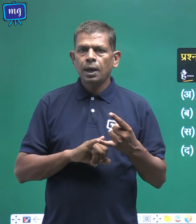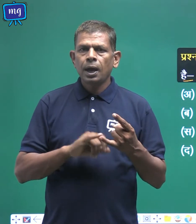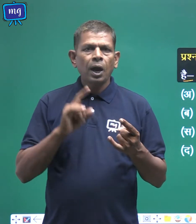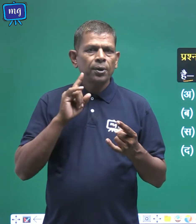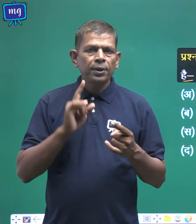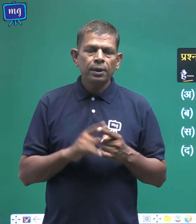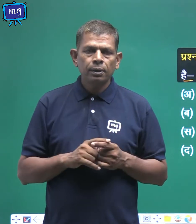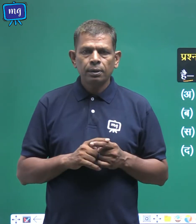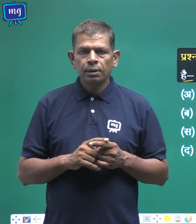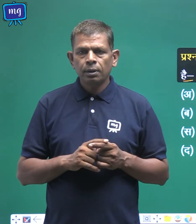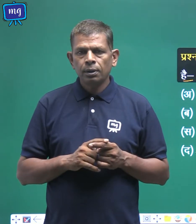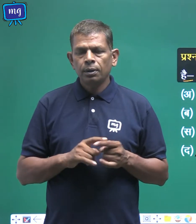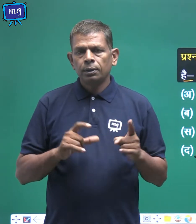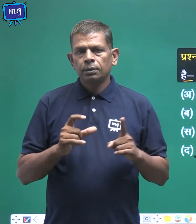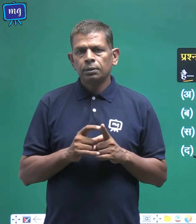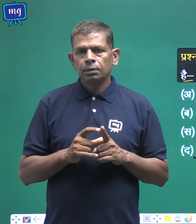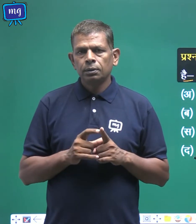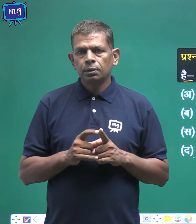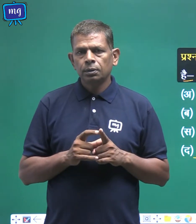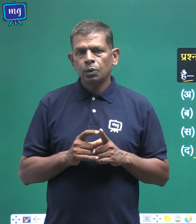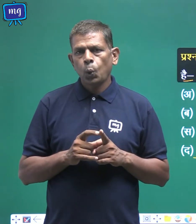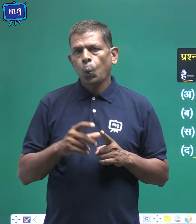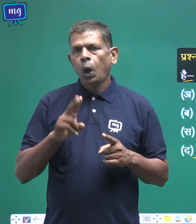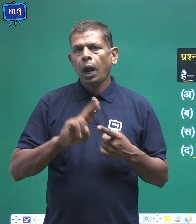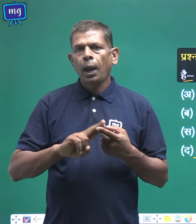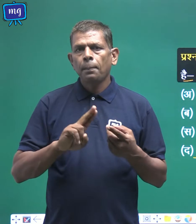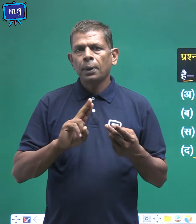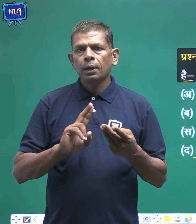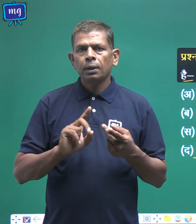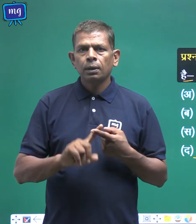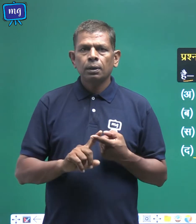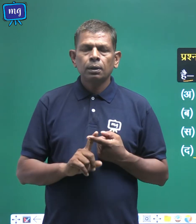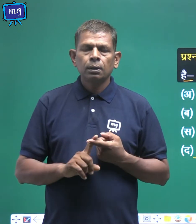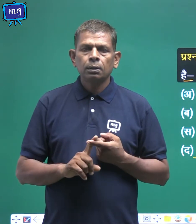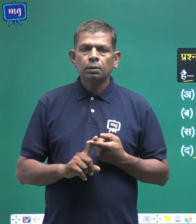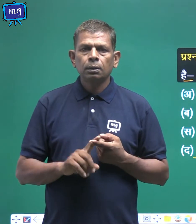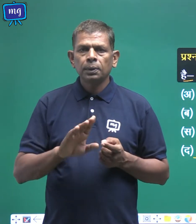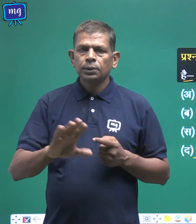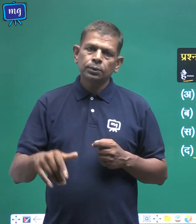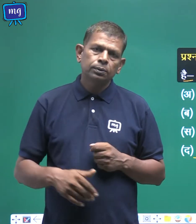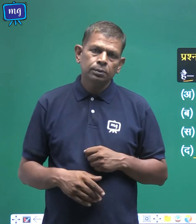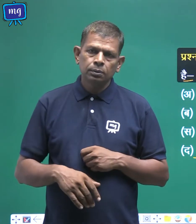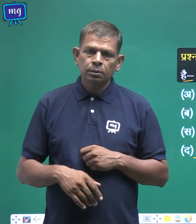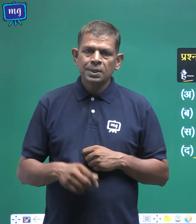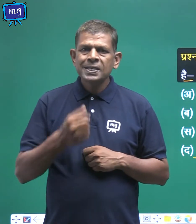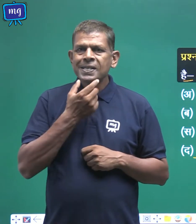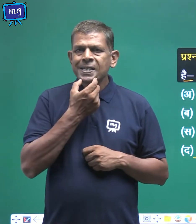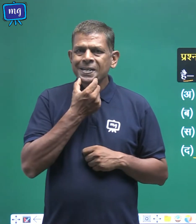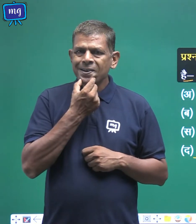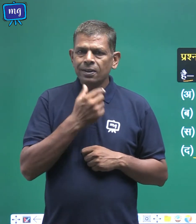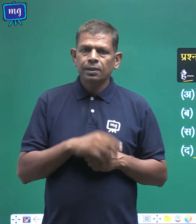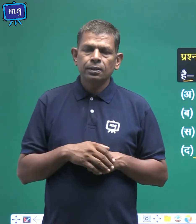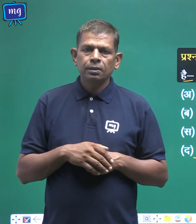आयोडीन, द लोह। बच्चों, अस्थियों के